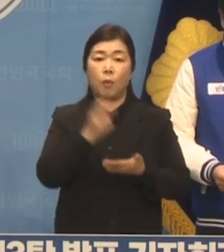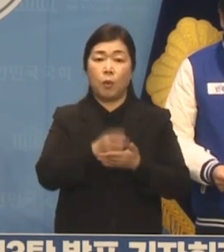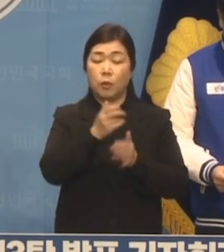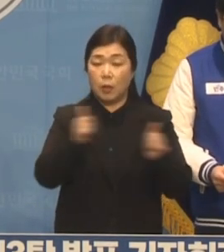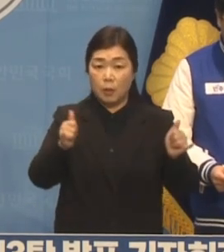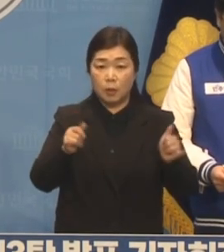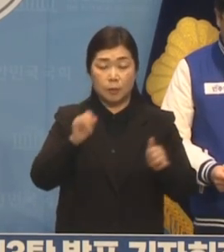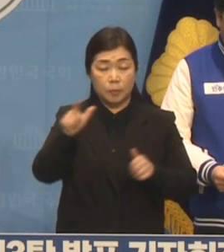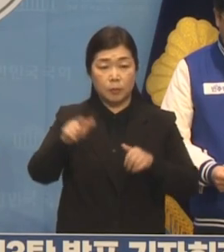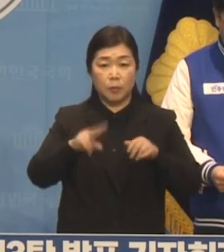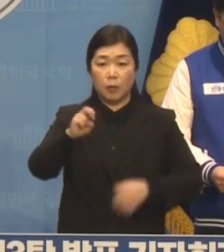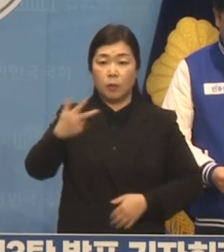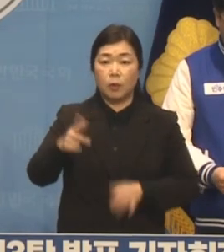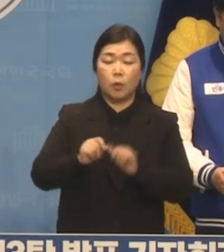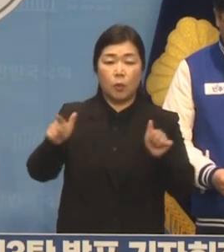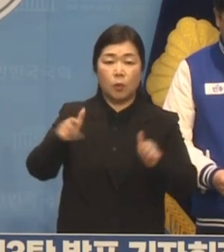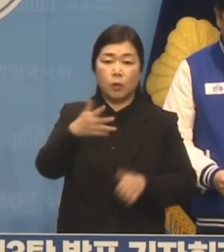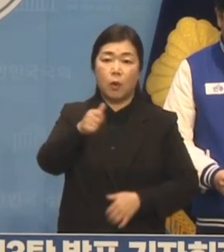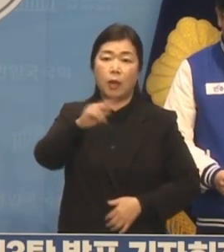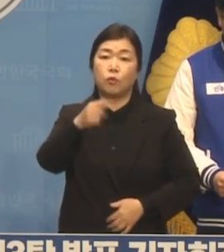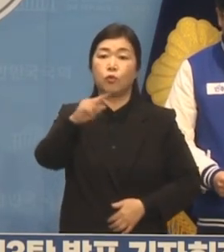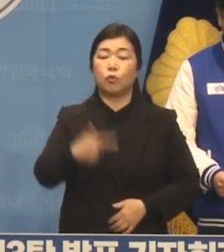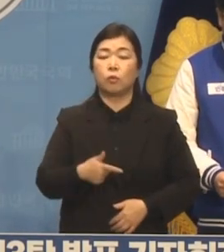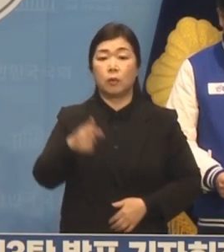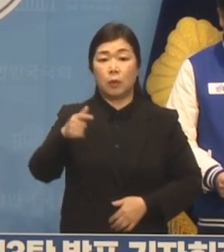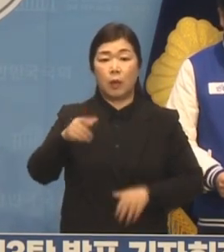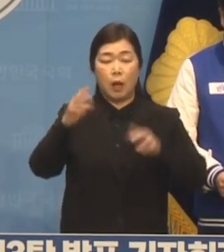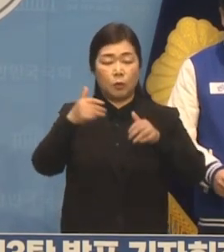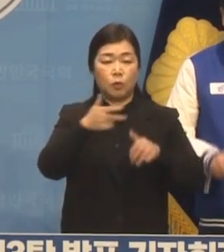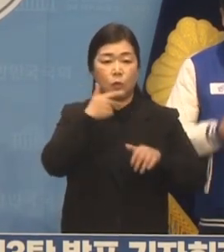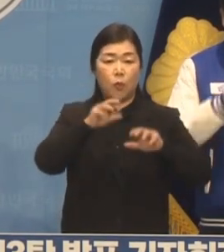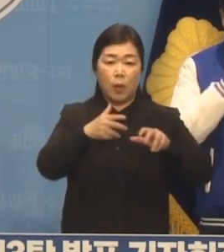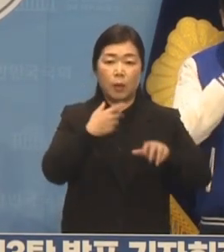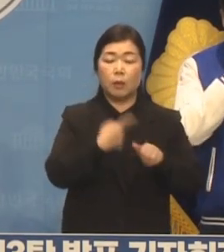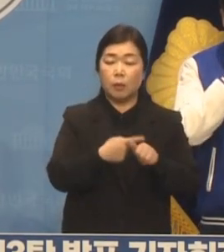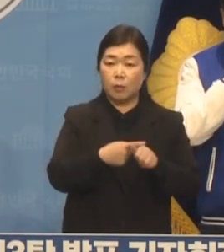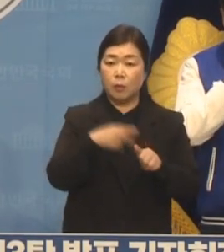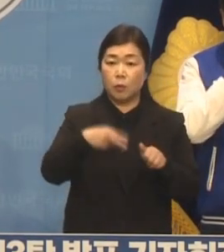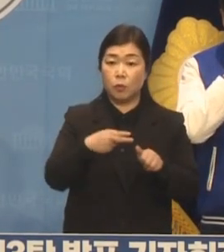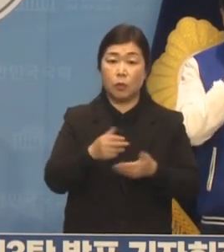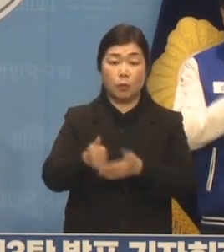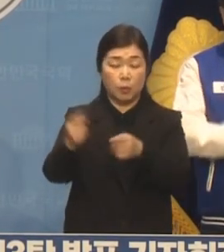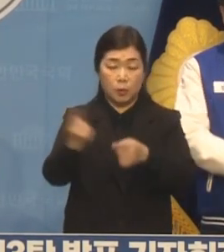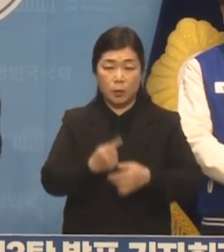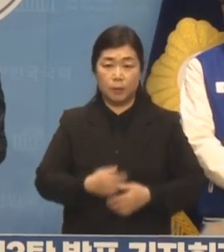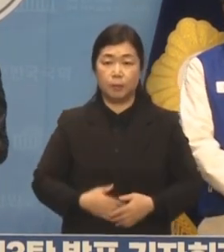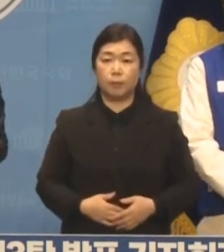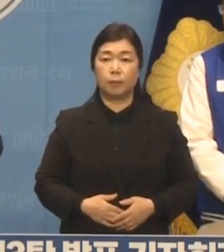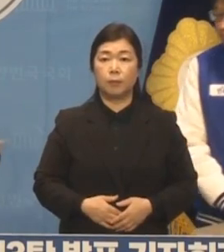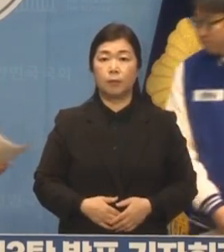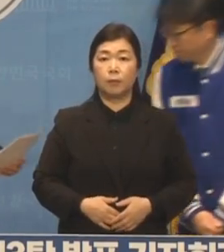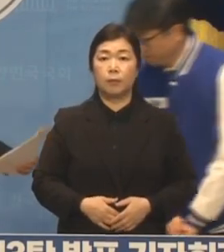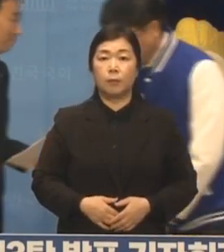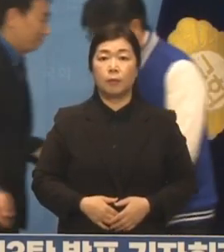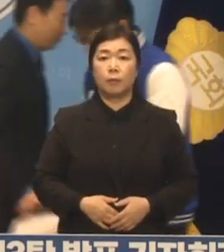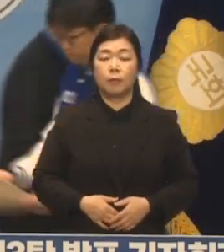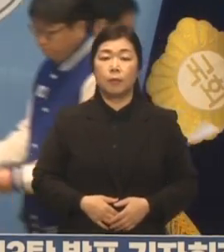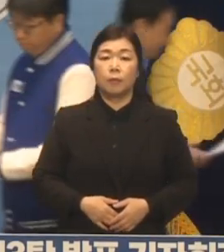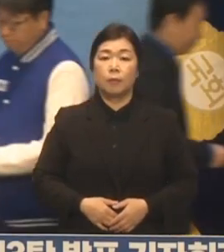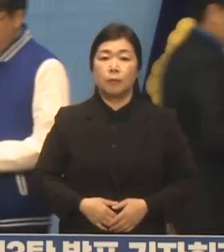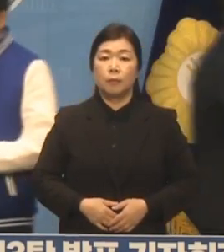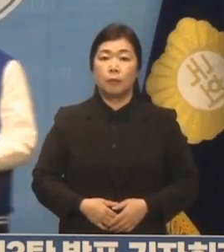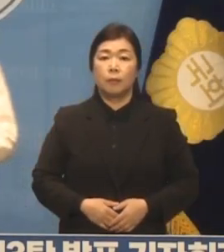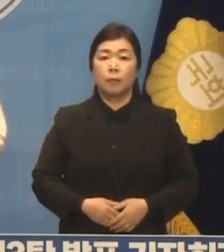정한중 한국외대 교수님 오셨습니다. 그러면 사회를 이용우 변호사님께 넘기도록 하겠습니다.